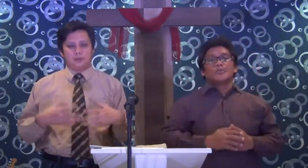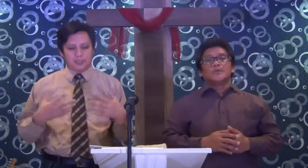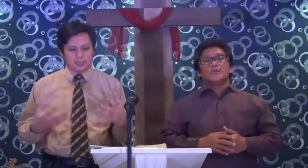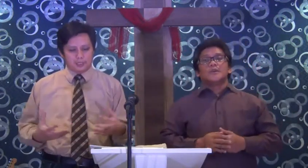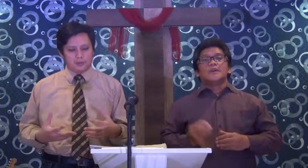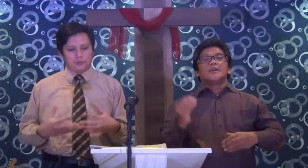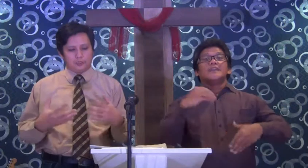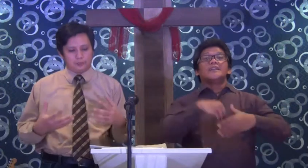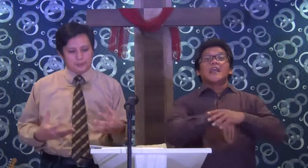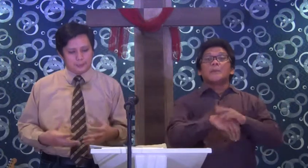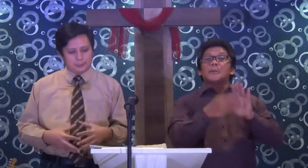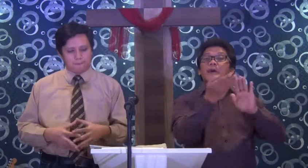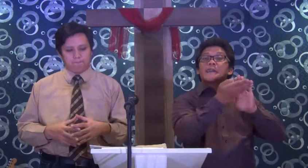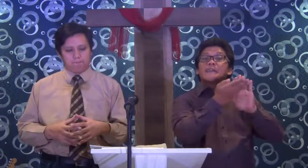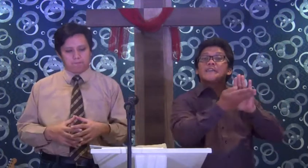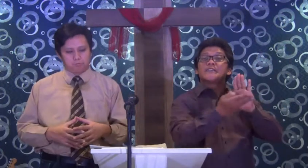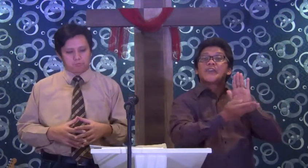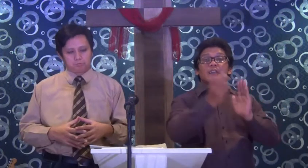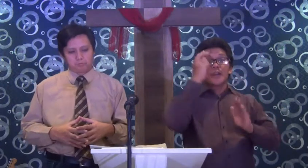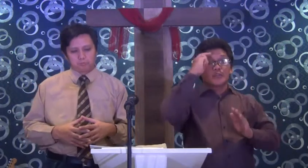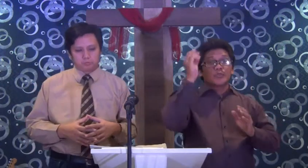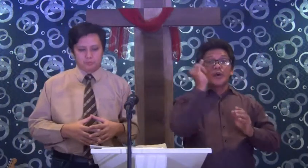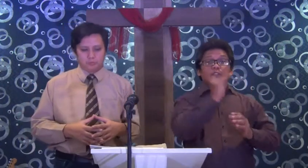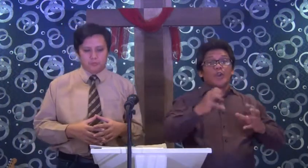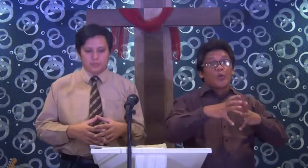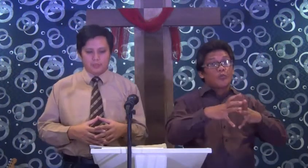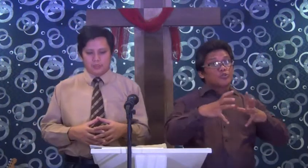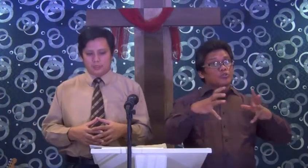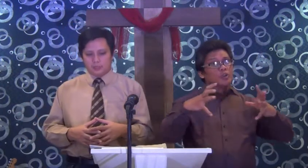di dalam rencana Tuhan yang besar.